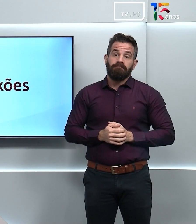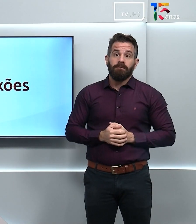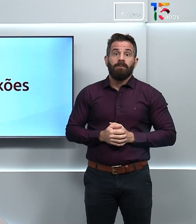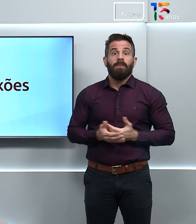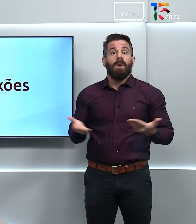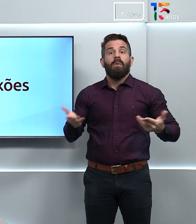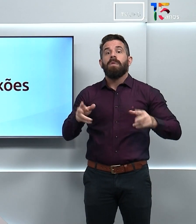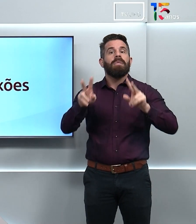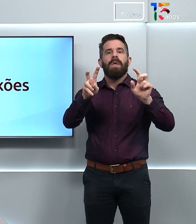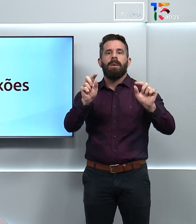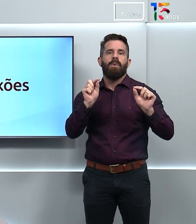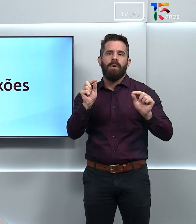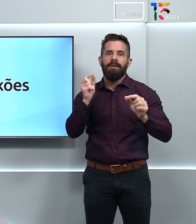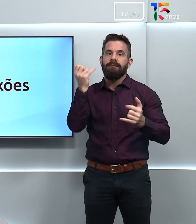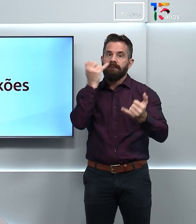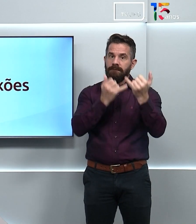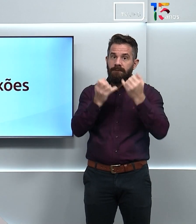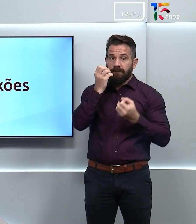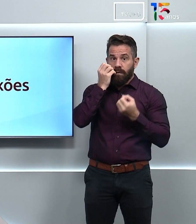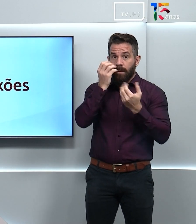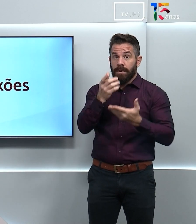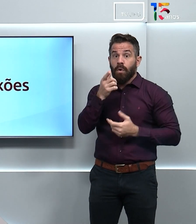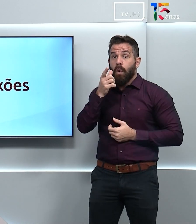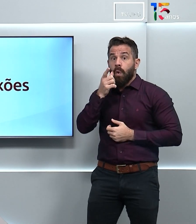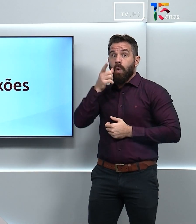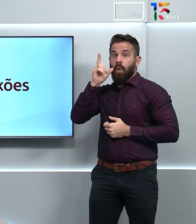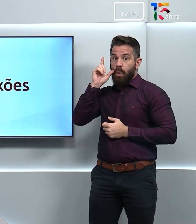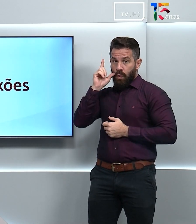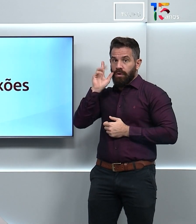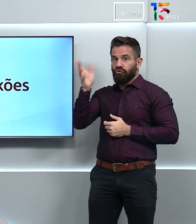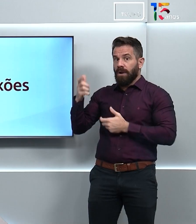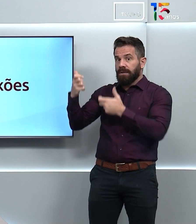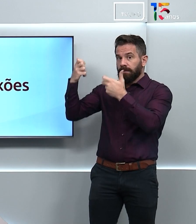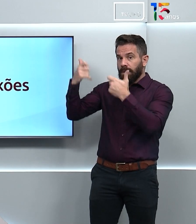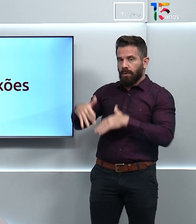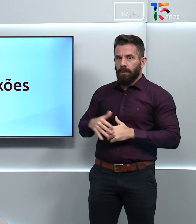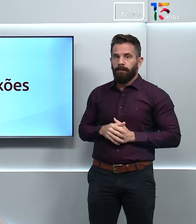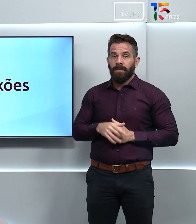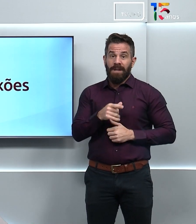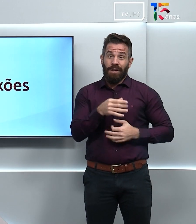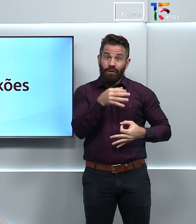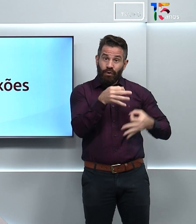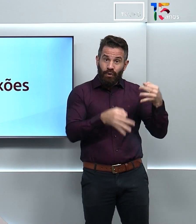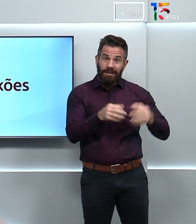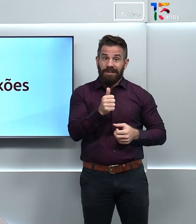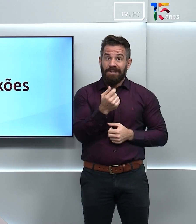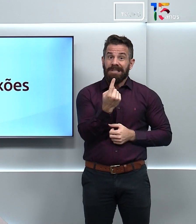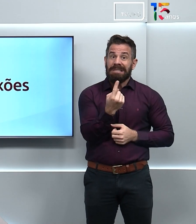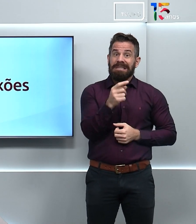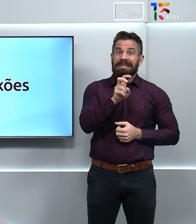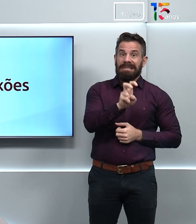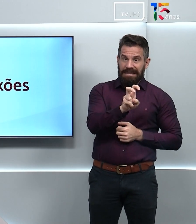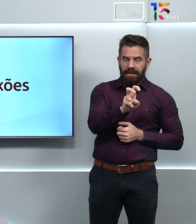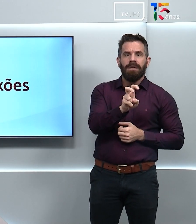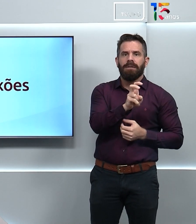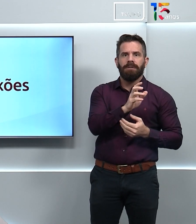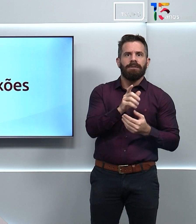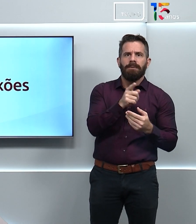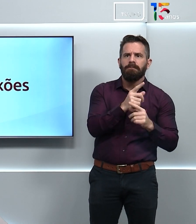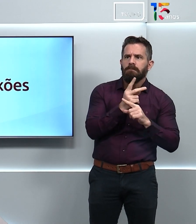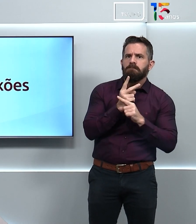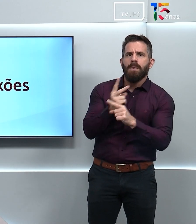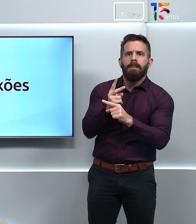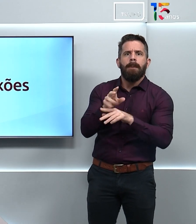te atualiza sobre uma informação que a gente passou ontem. A Justiça expediu 15 mandados de prisão temporária na operação